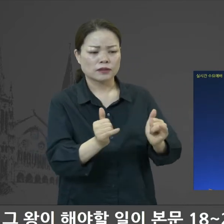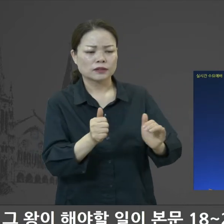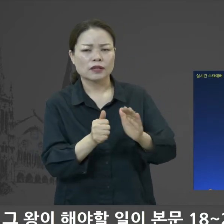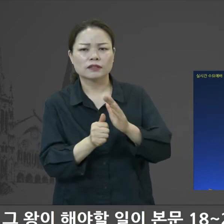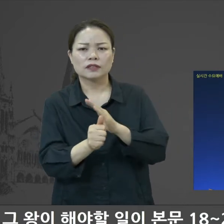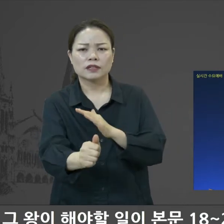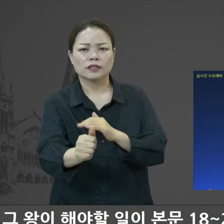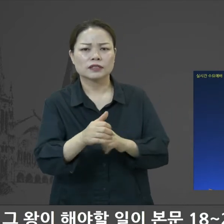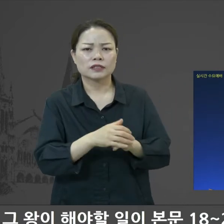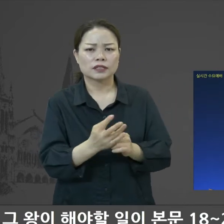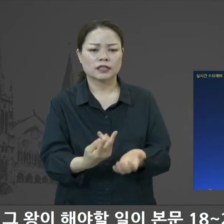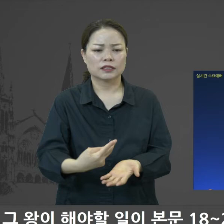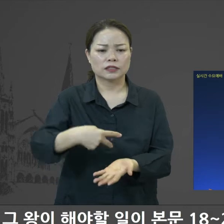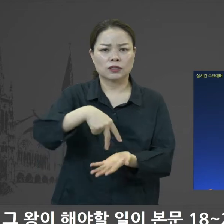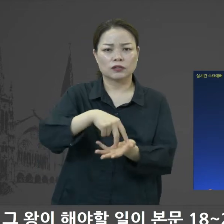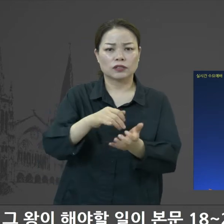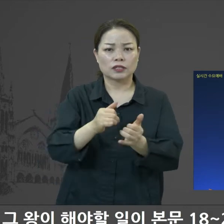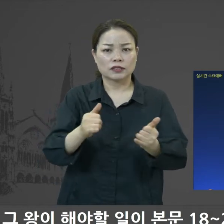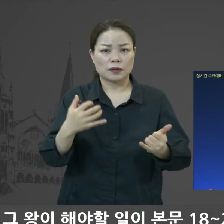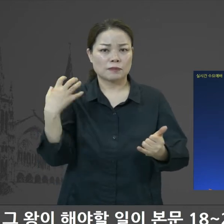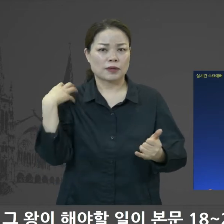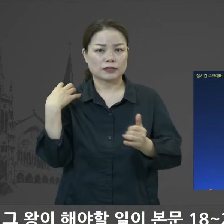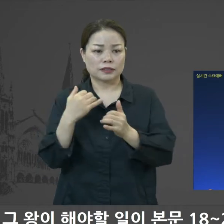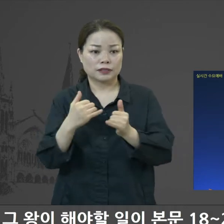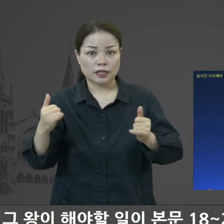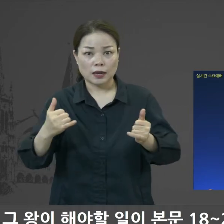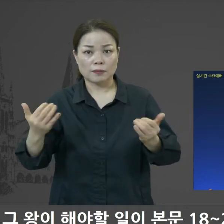대표로 선 사람이 해야 할 일에 대해서